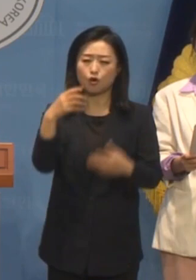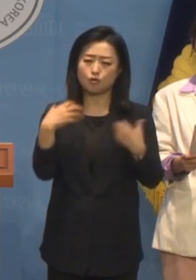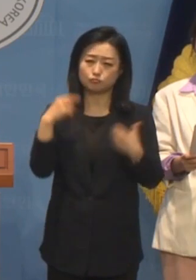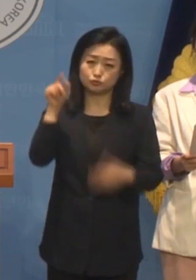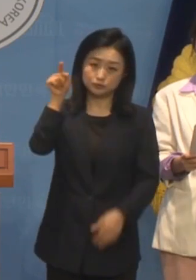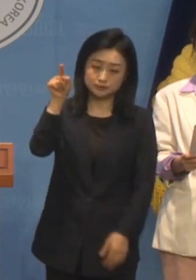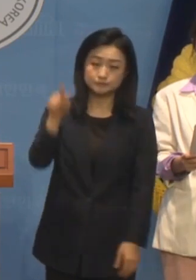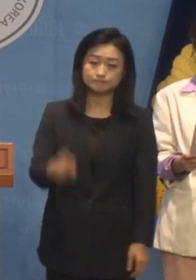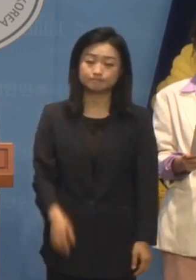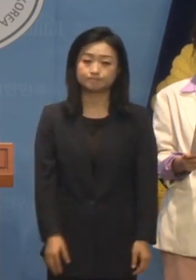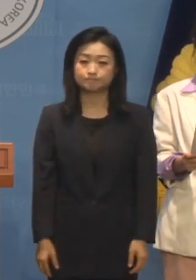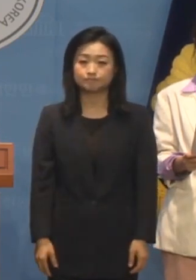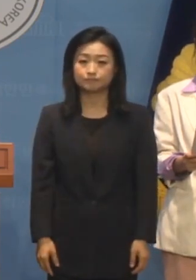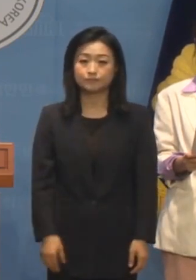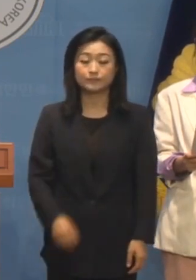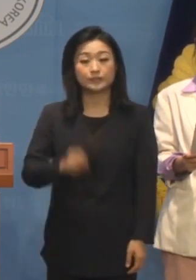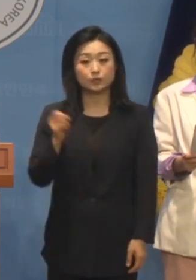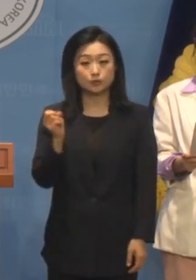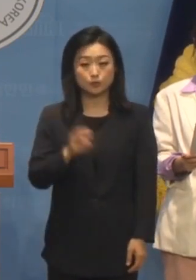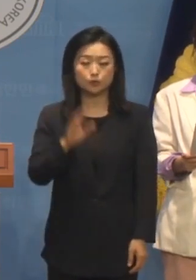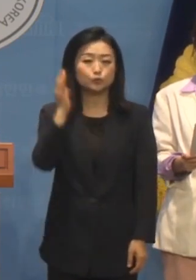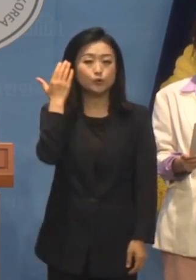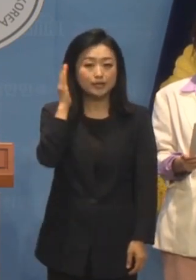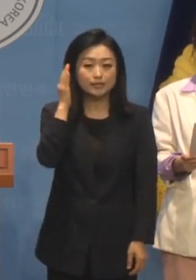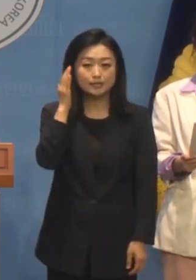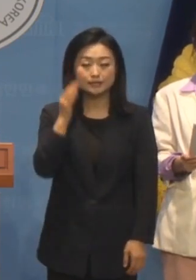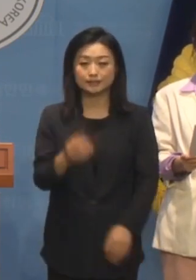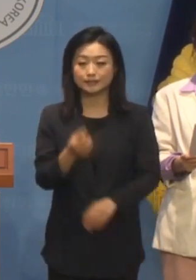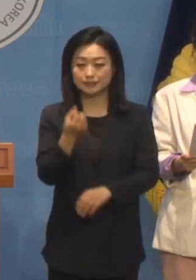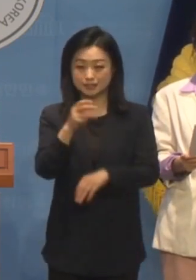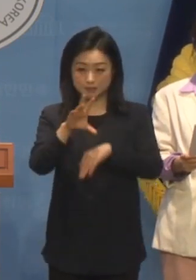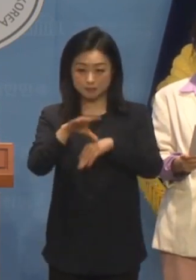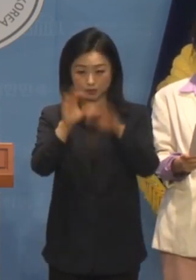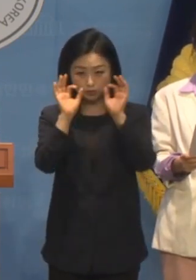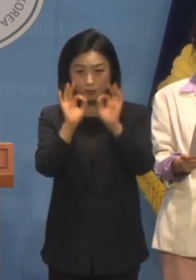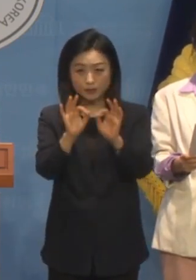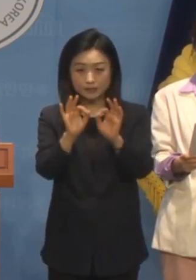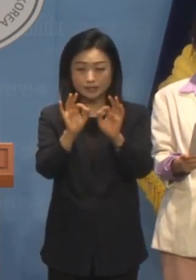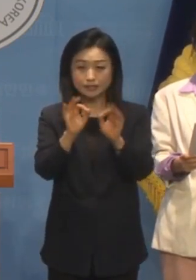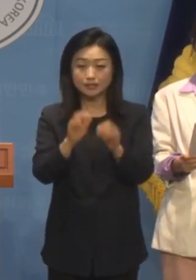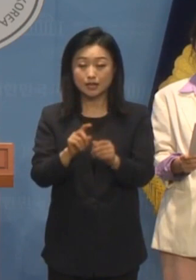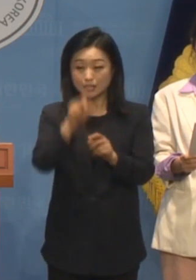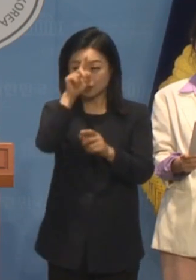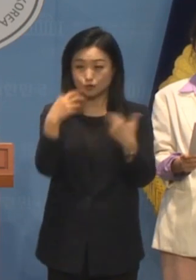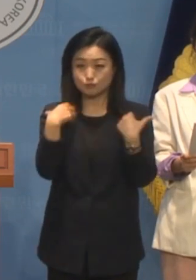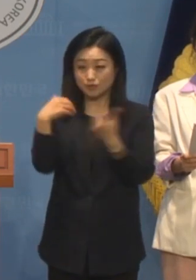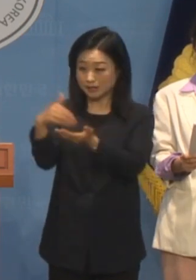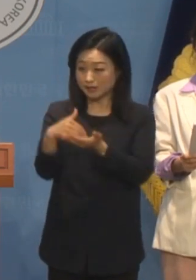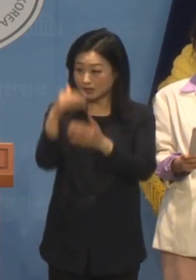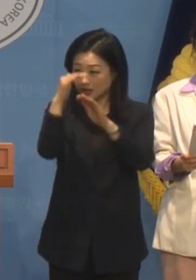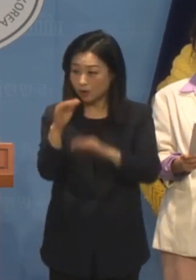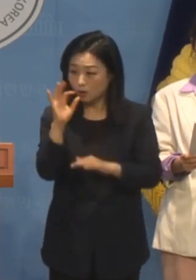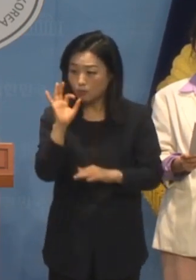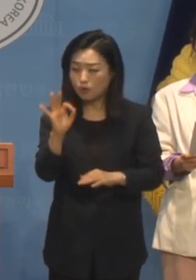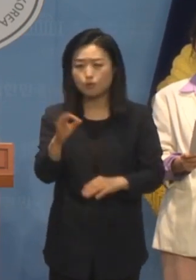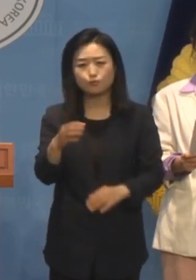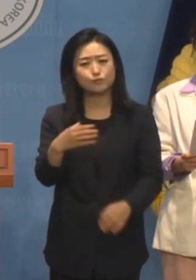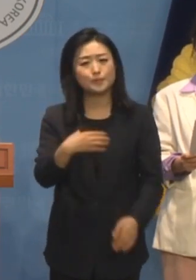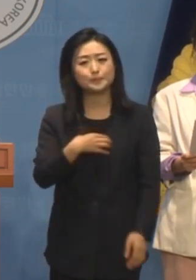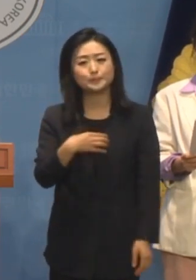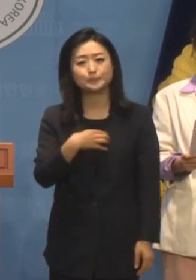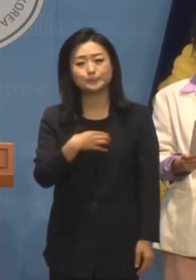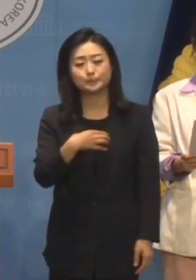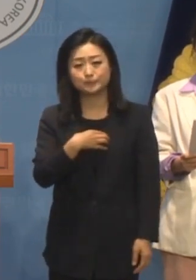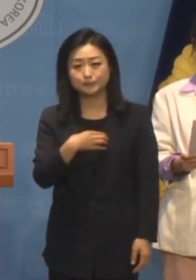정권답습니다. 더욱이 최근 언론 보도를 통해 흘러나오는 정부안의 내용은 우려를 금치 않을 수